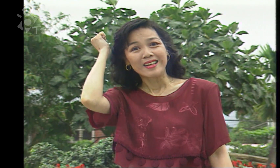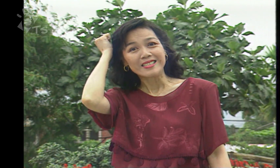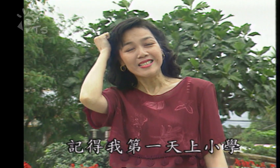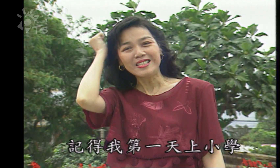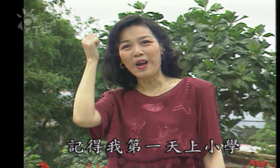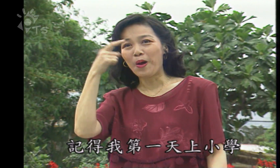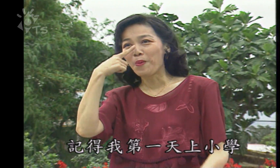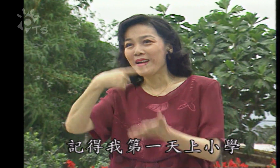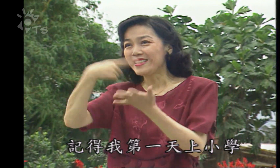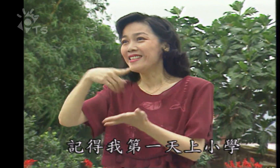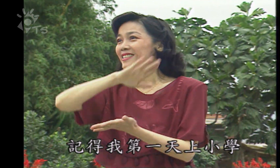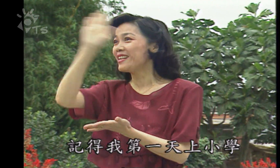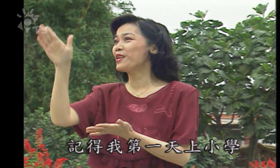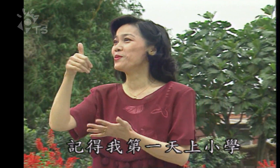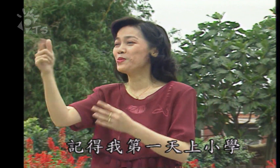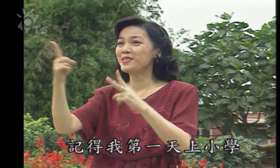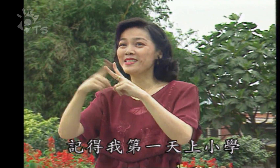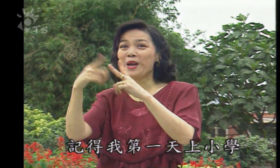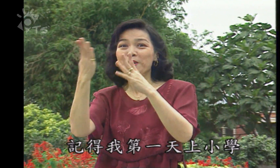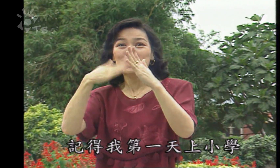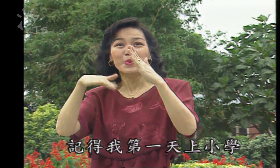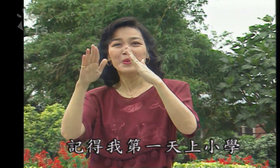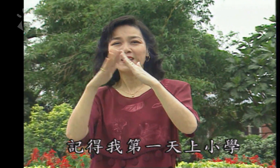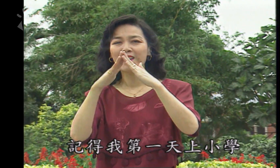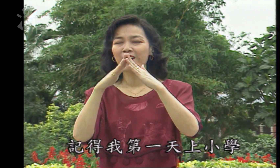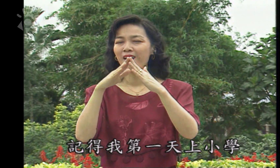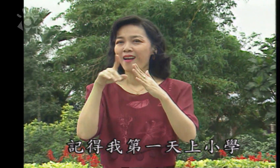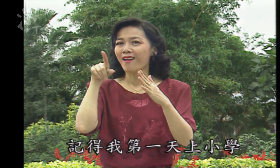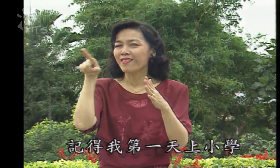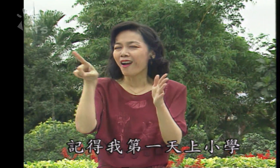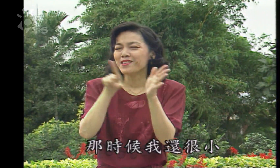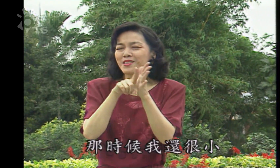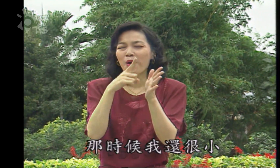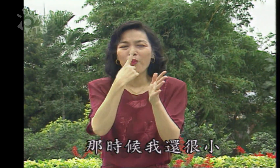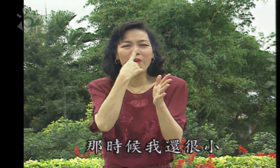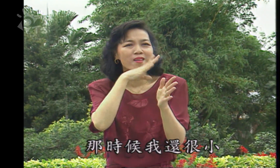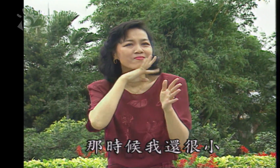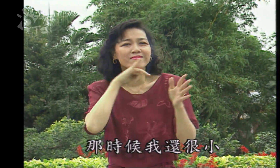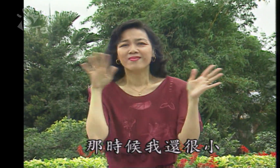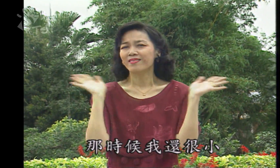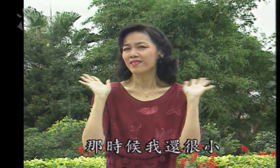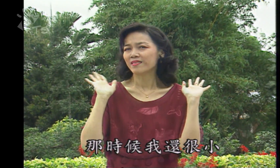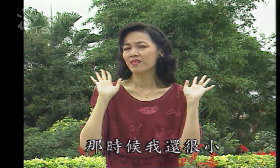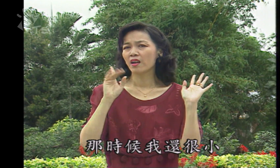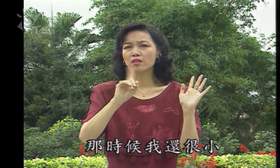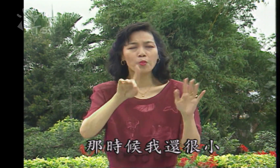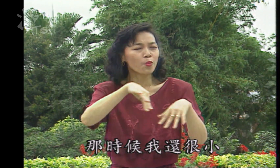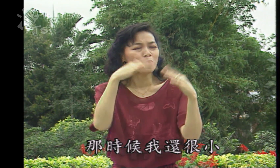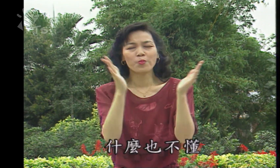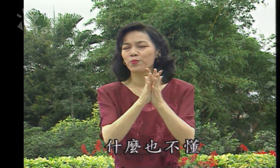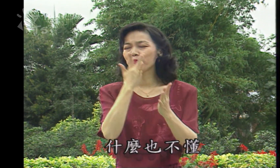得我第一天上小学，那时候我还很小，什么也不